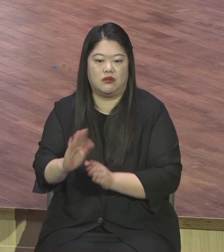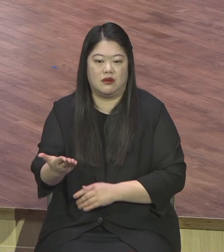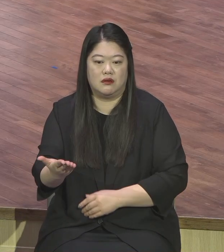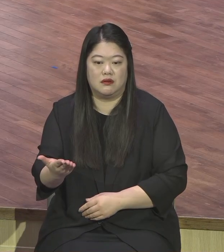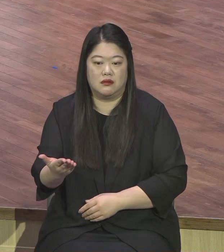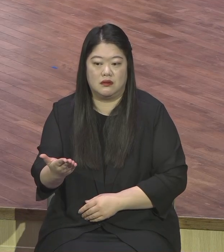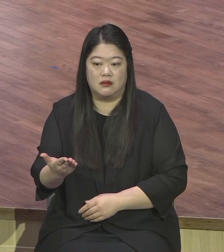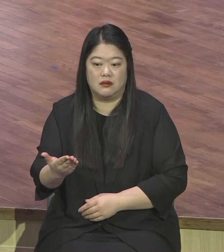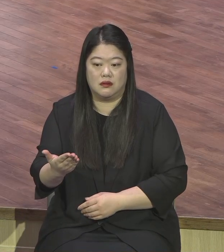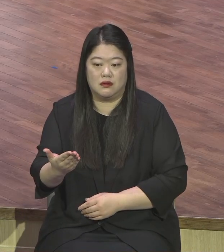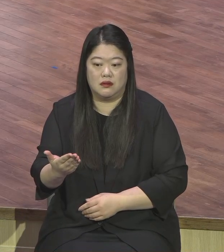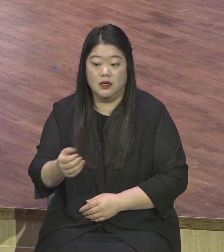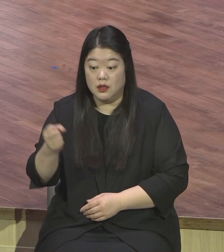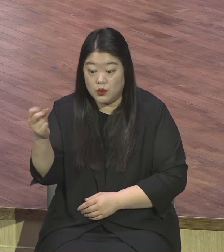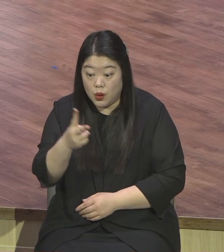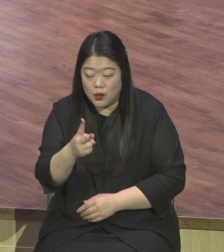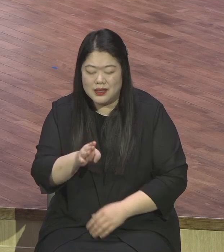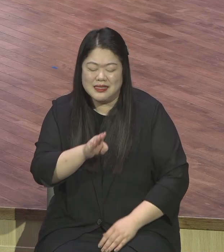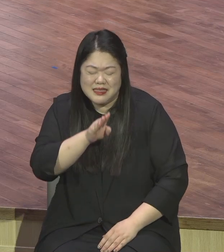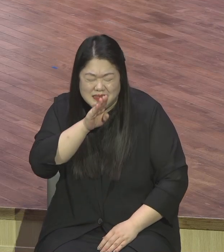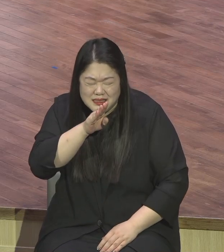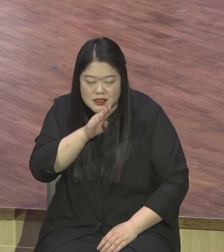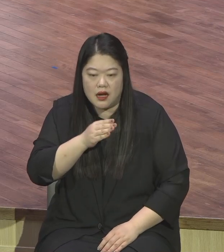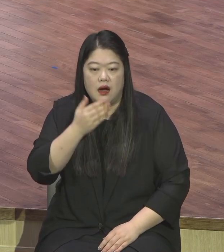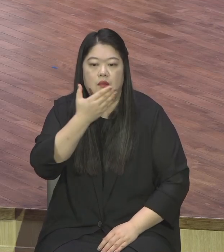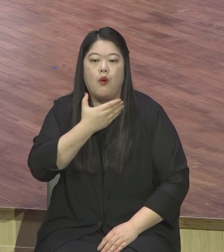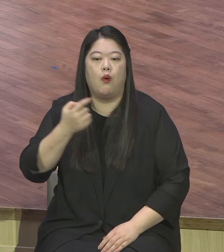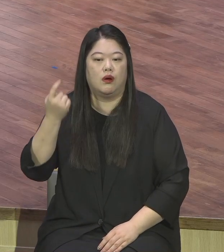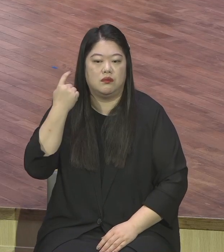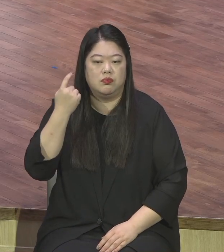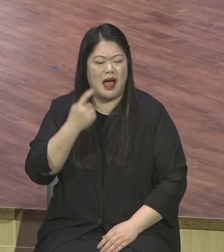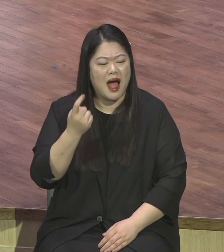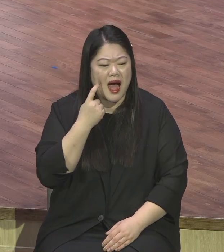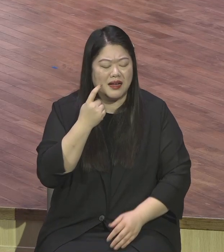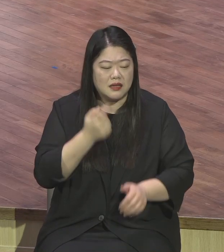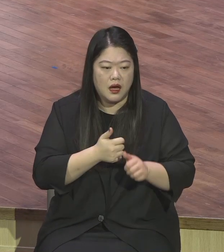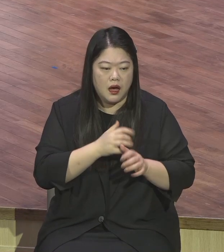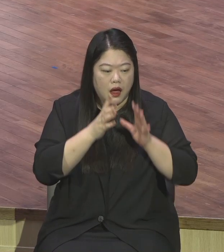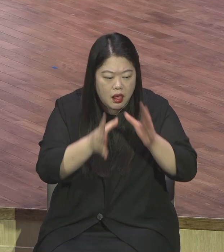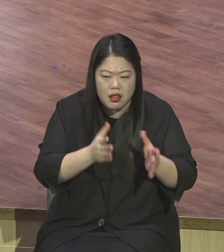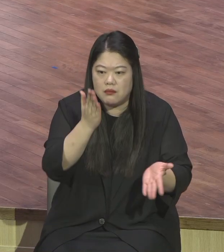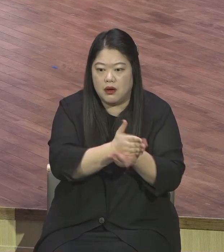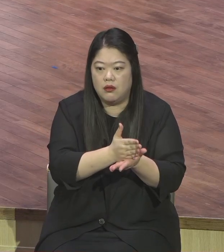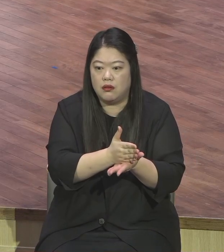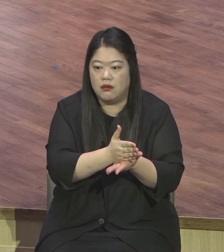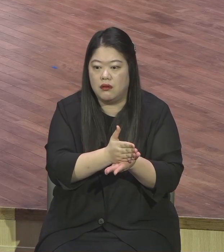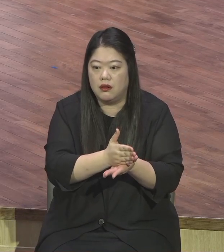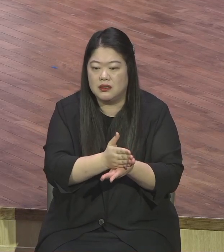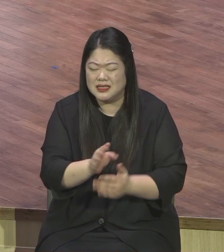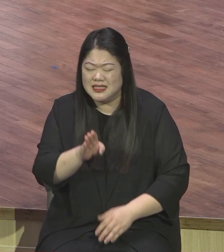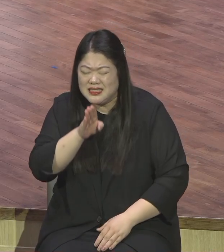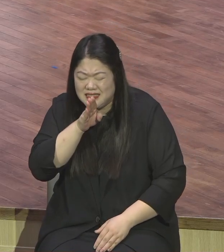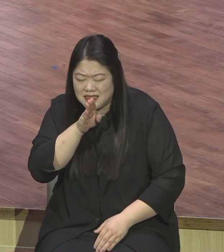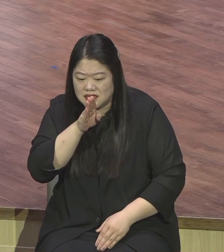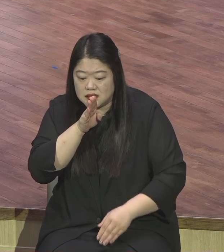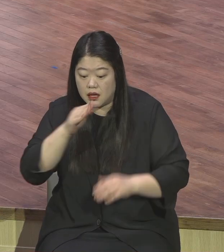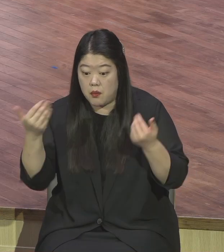진짜 복음을, 진짜 복음을 우리가 알고 있어야 돼요. 진짜라면 가짜도 있다 이